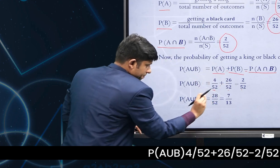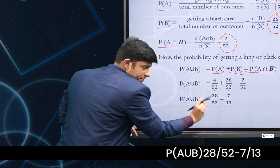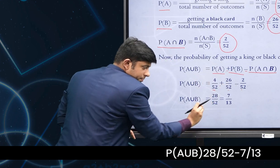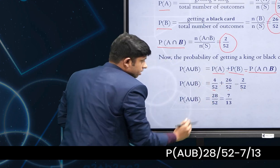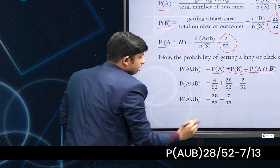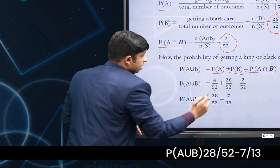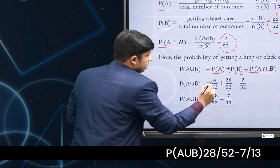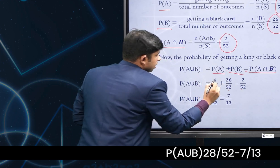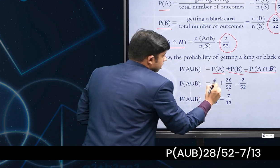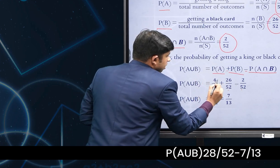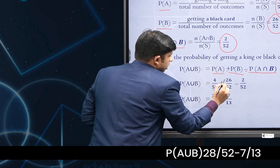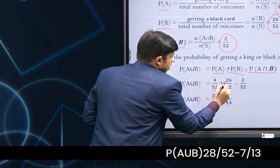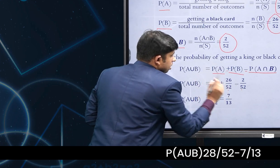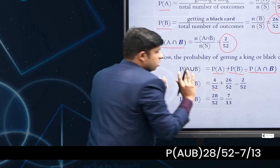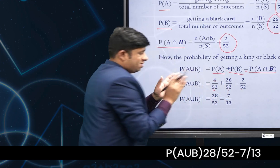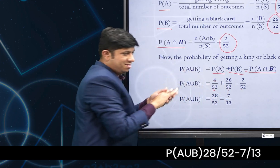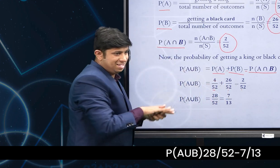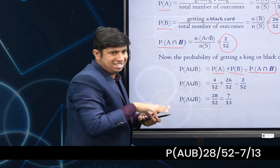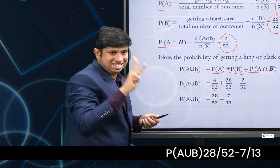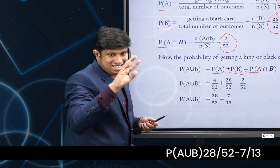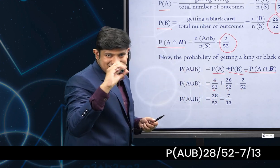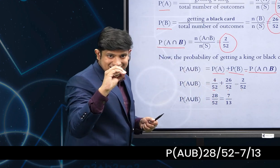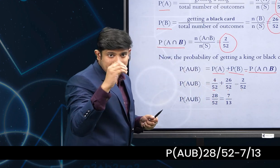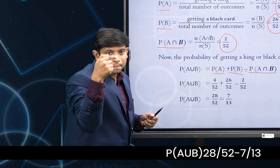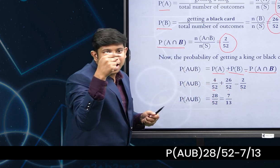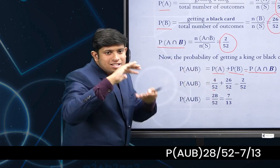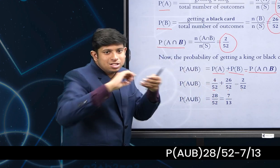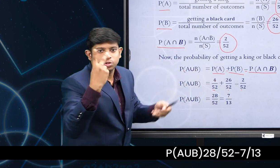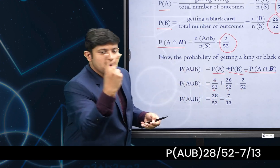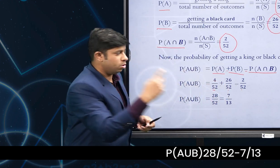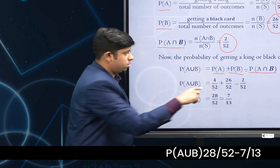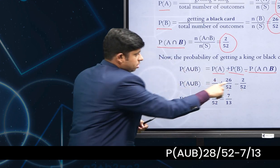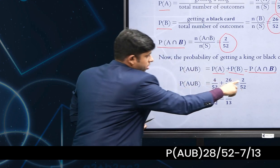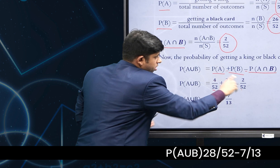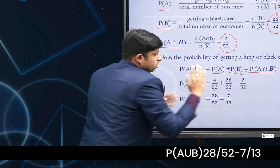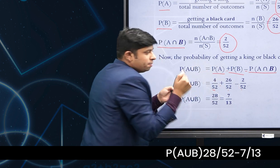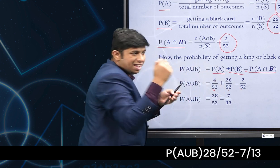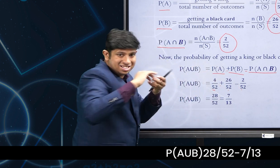पी कंसामध्ये ए युनियन बी कंस बंद 28 वजा 52